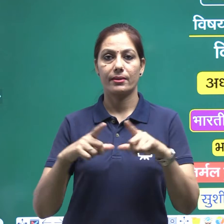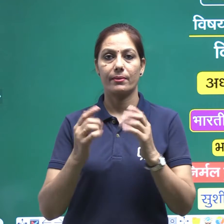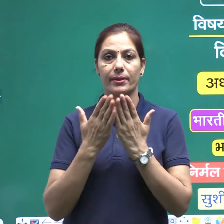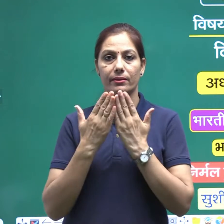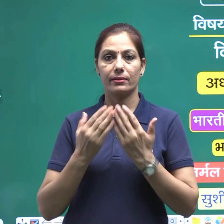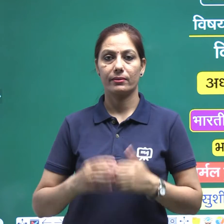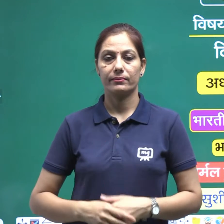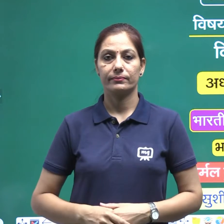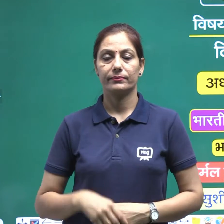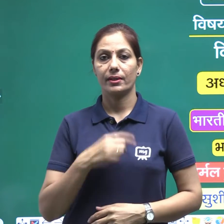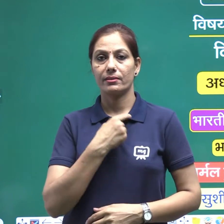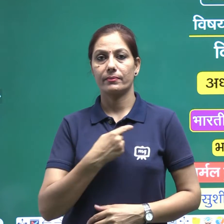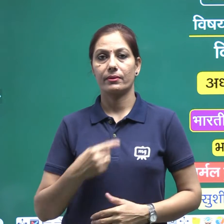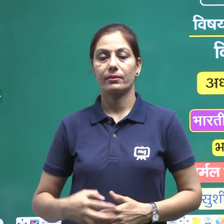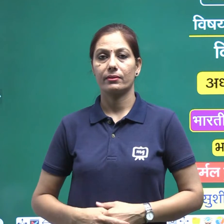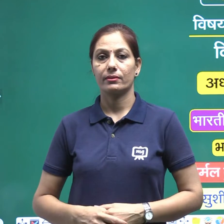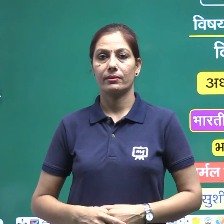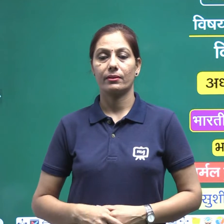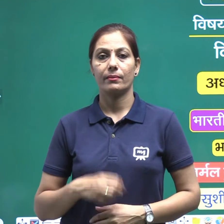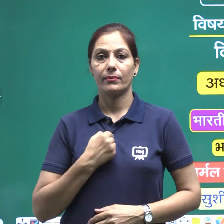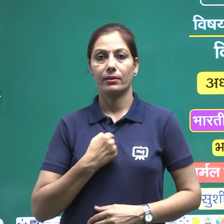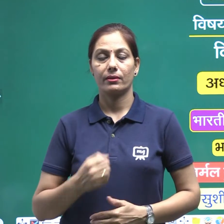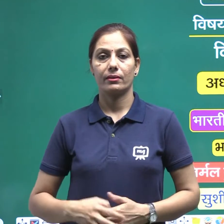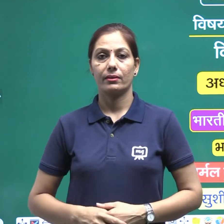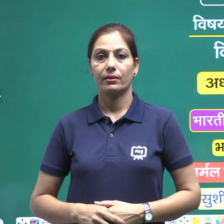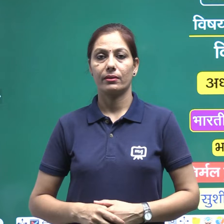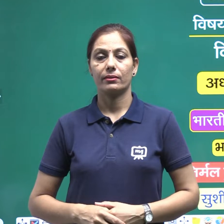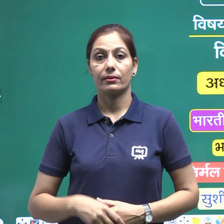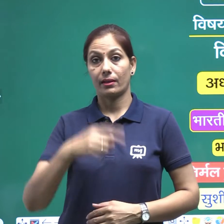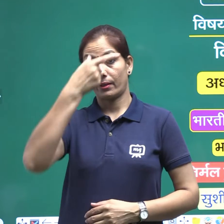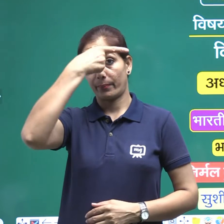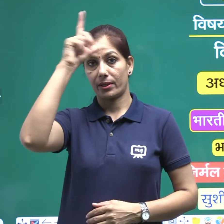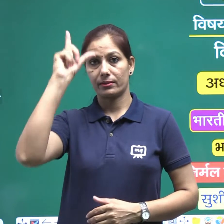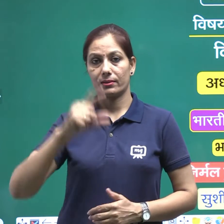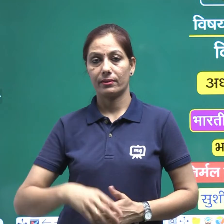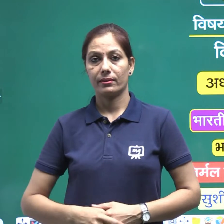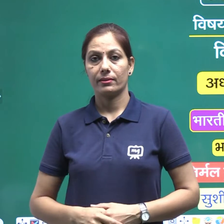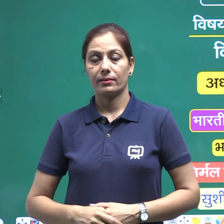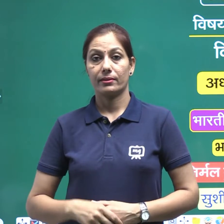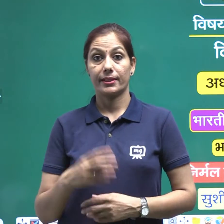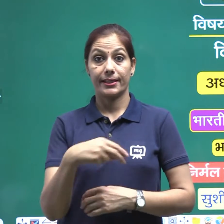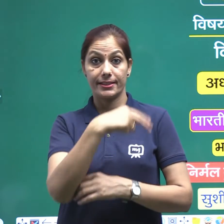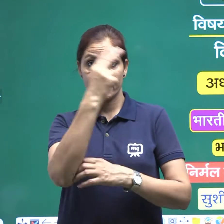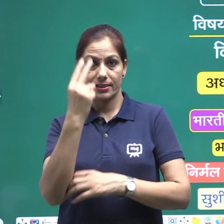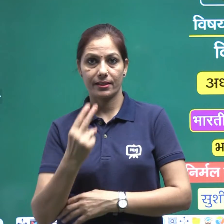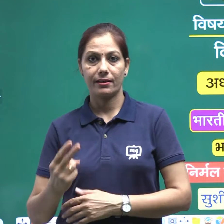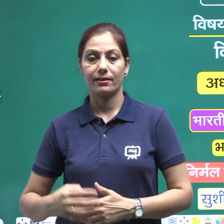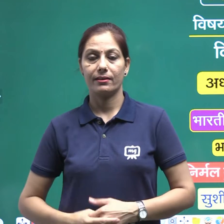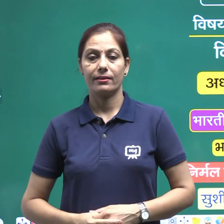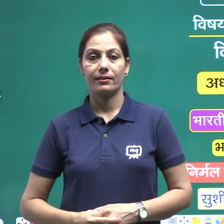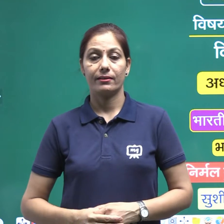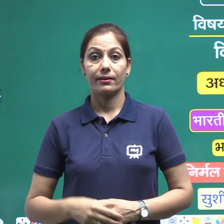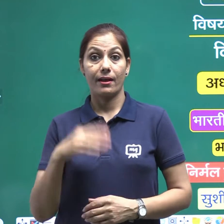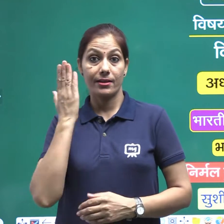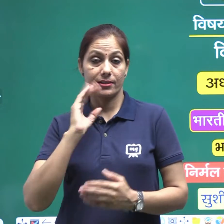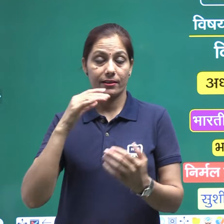था, जिसमें हमने भारत की चित्रकला,